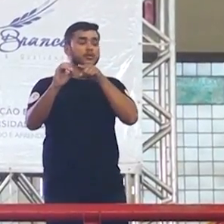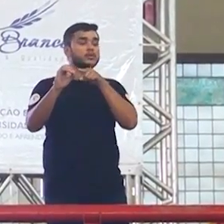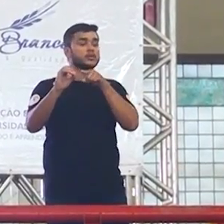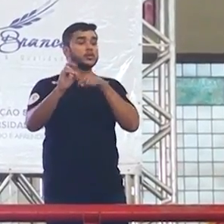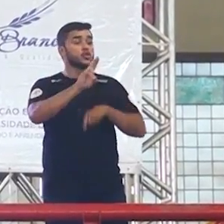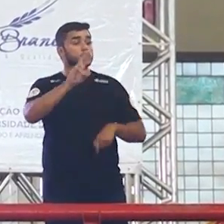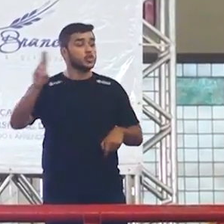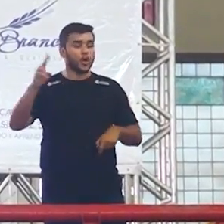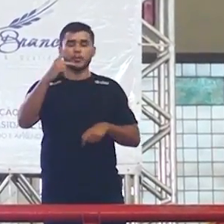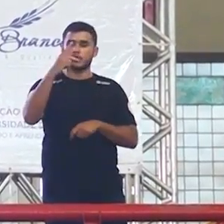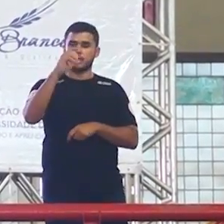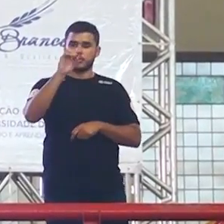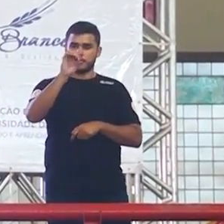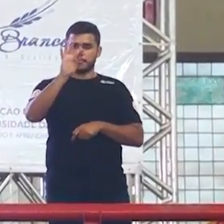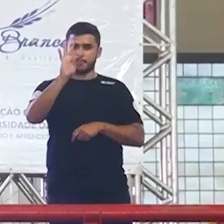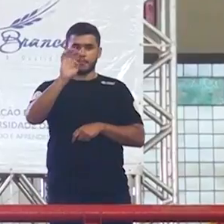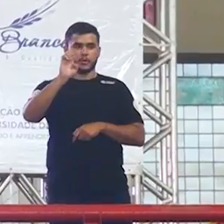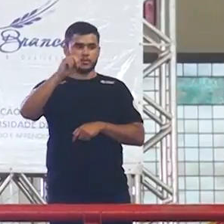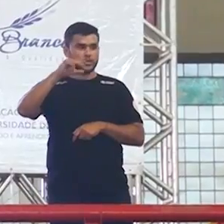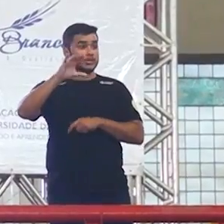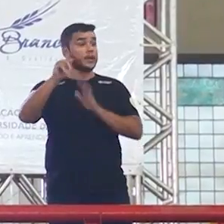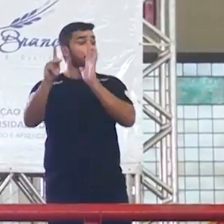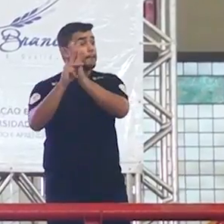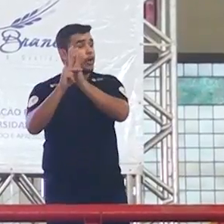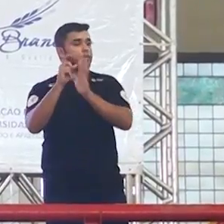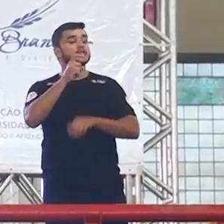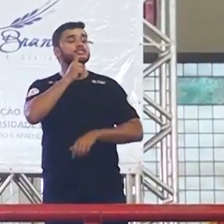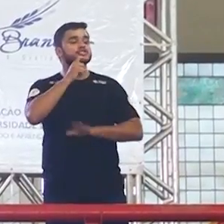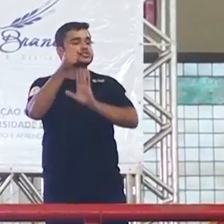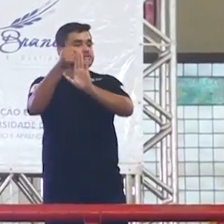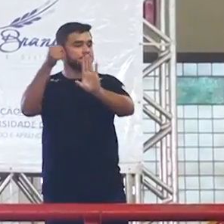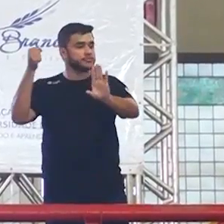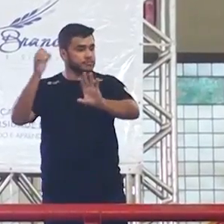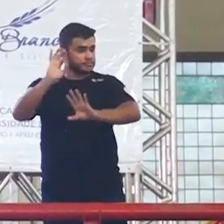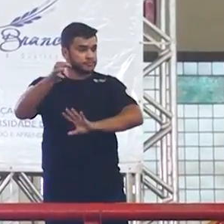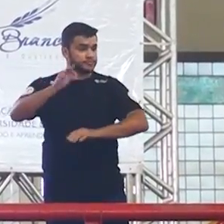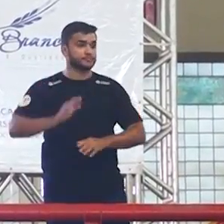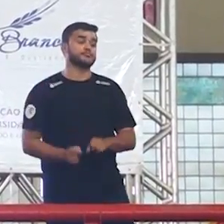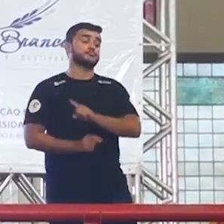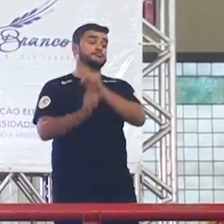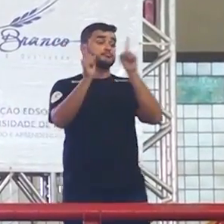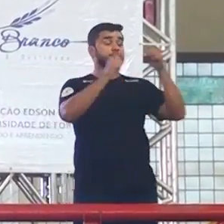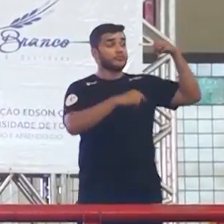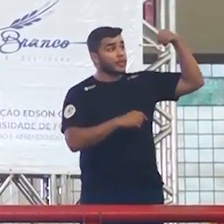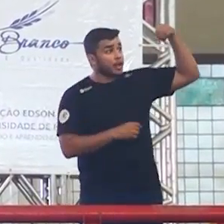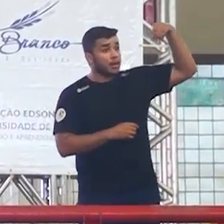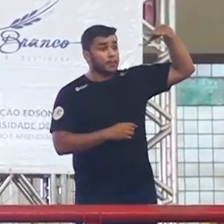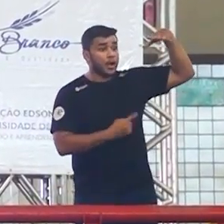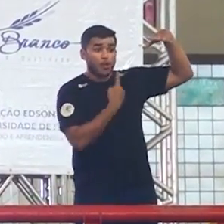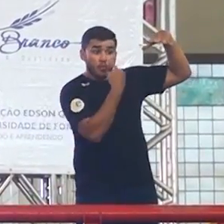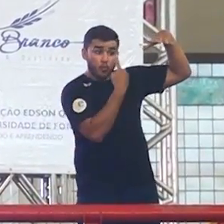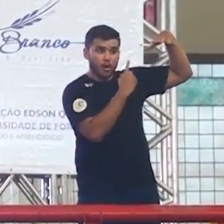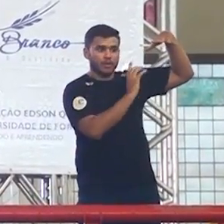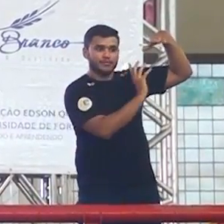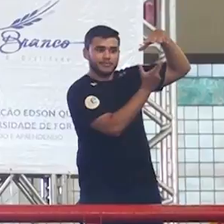pessoal? Potência do refrigerador. O que é que eu pedi para vocês escreverem em 40